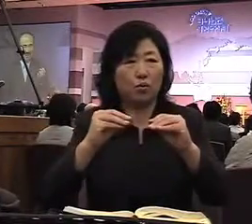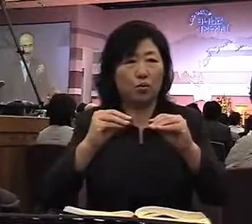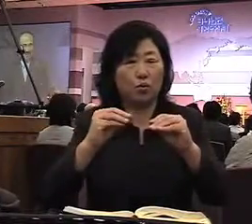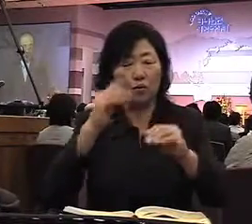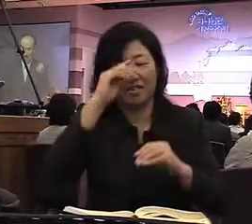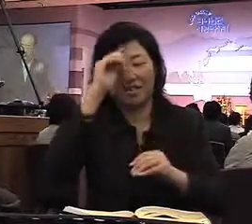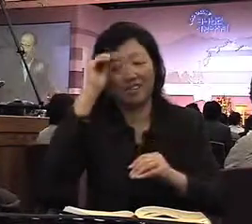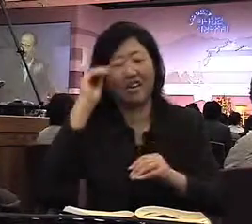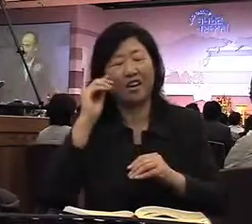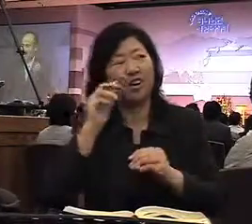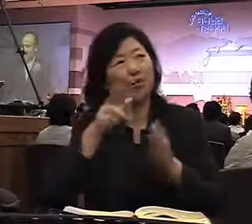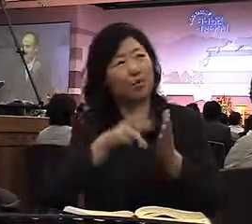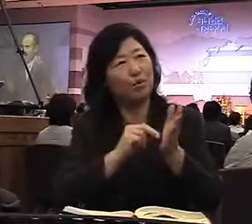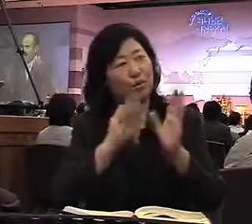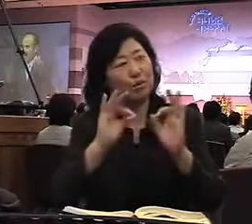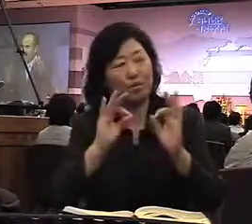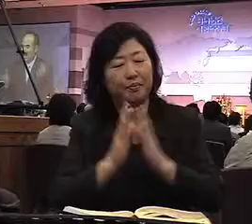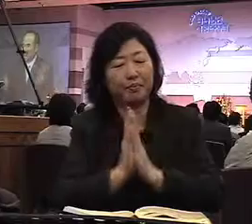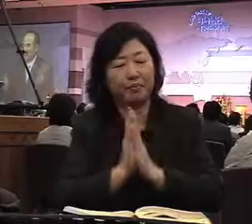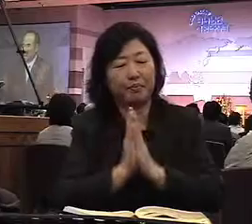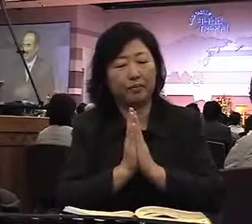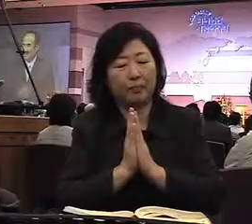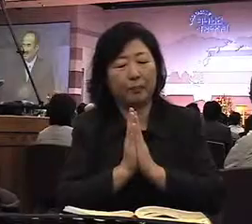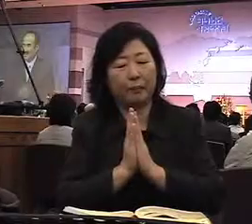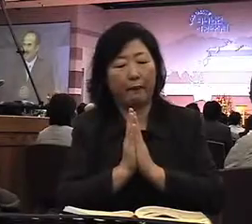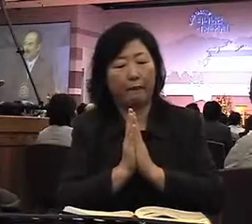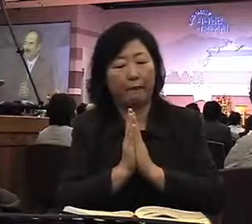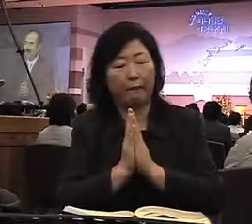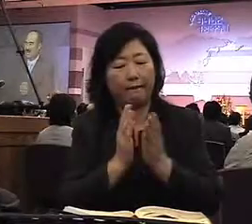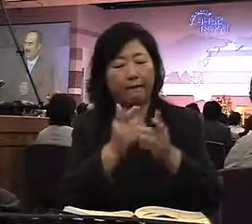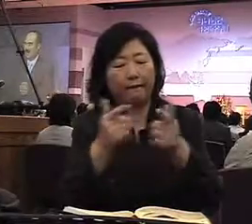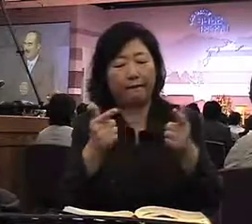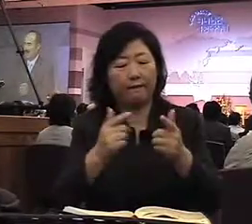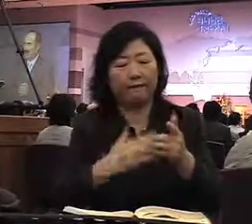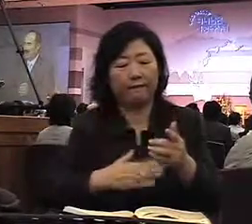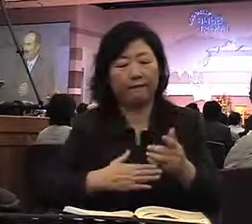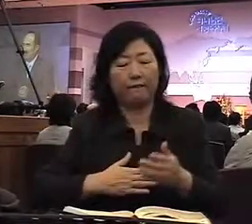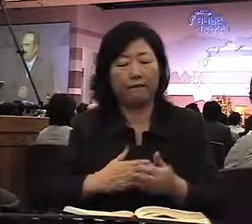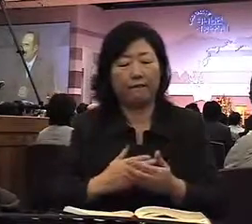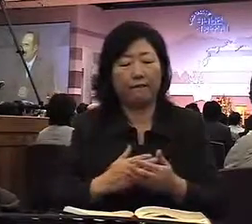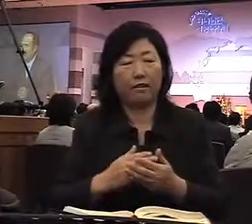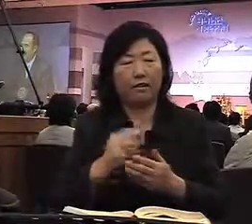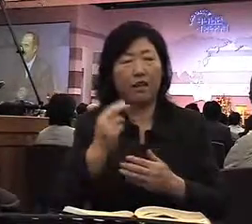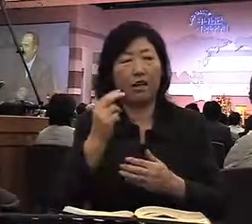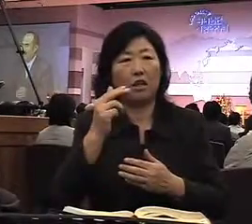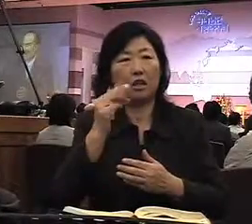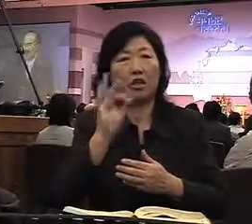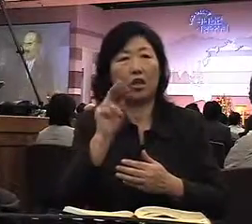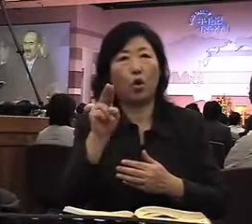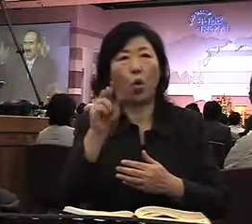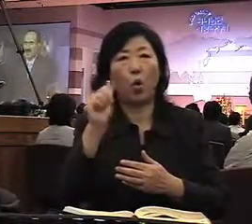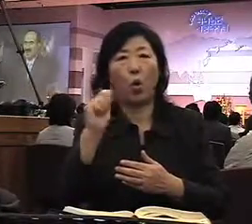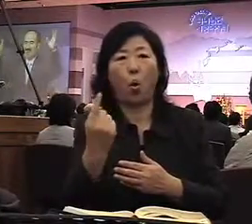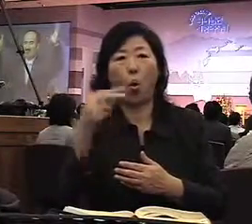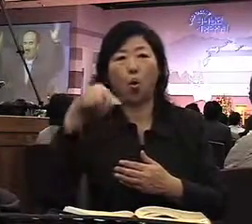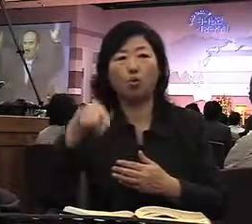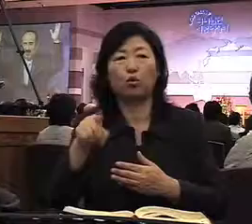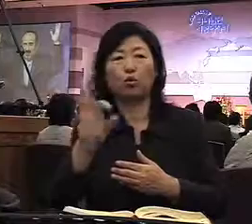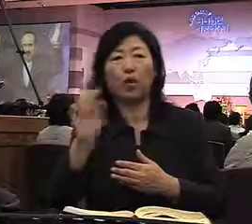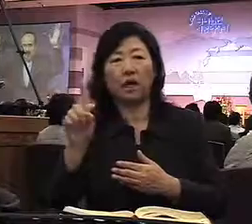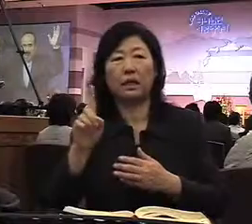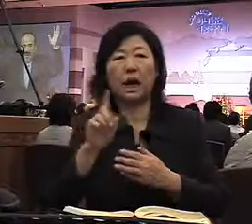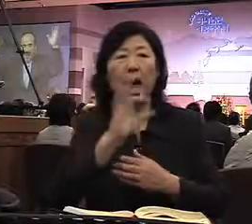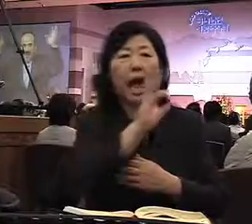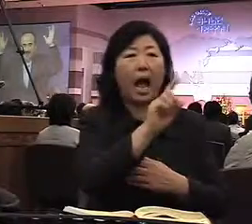파국적 문제라고 하는데 이 파국적 사건이 일어났어요. 여러분 아시는 대로 여호수아가 아말렉과 싸울 때 주소를